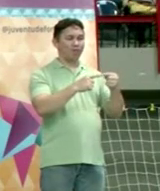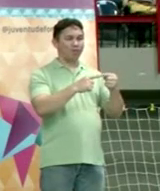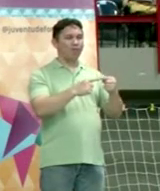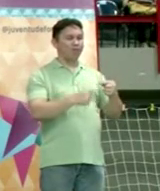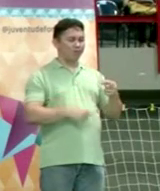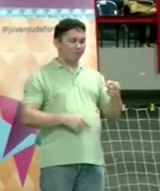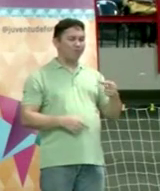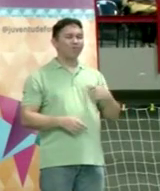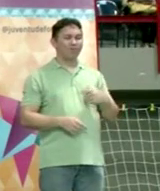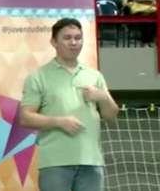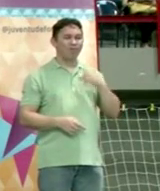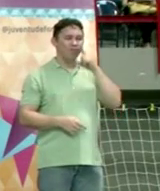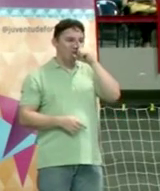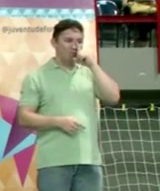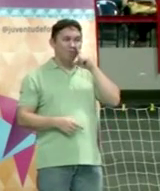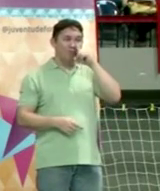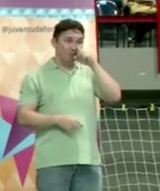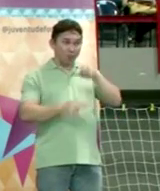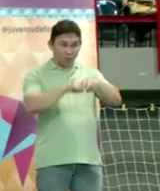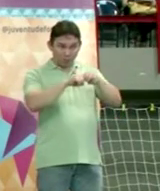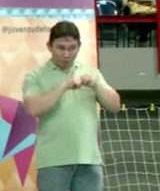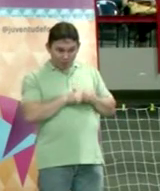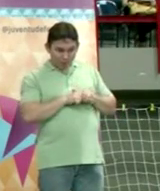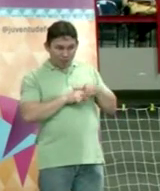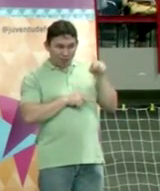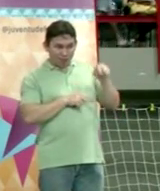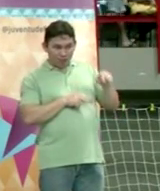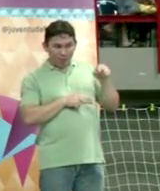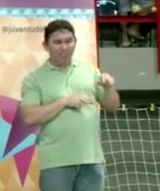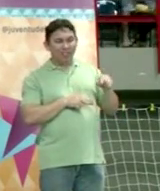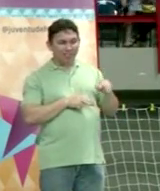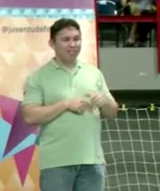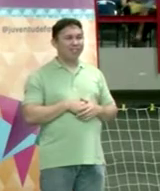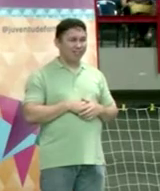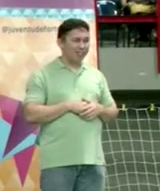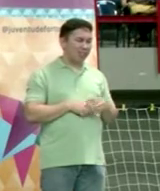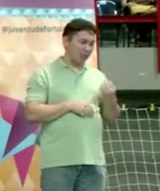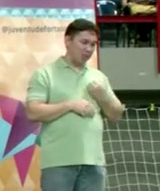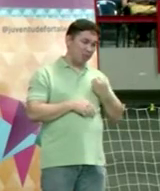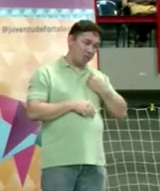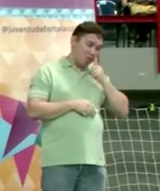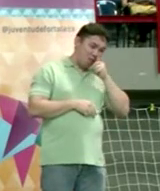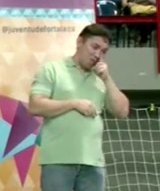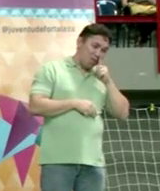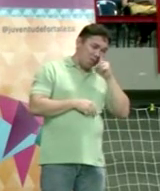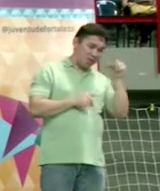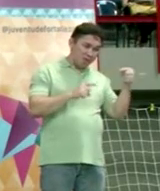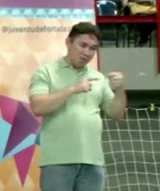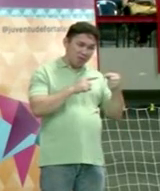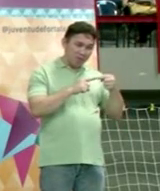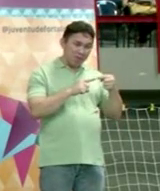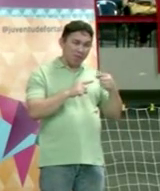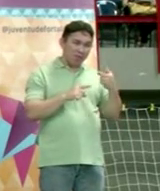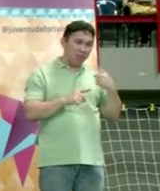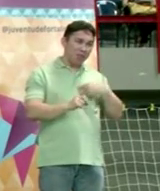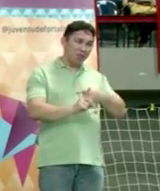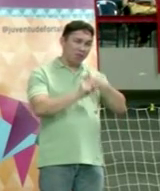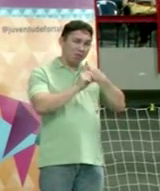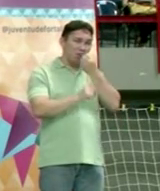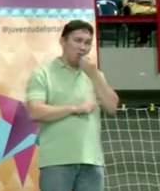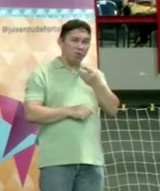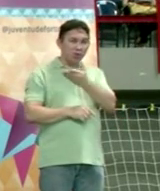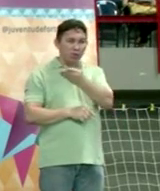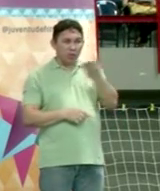nas questões, tá? Então, por ter um peso muito grande nas questões, então, acaba sendo aí um ponto muito